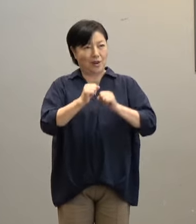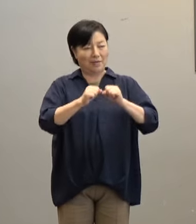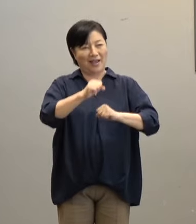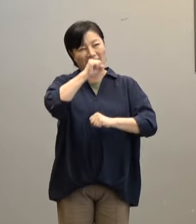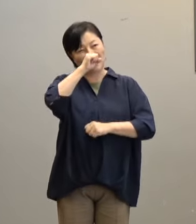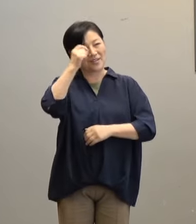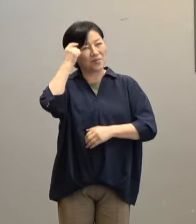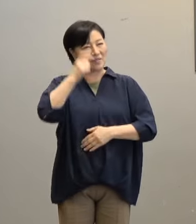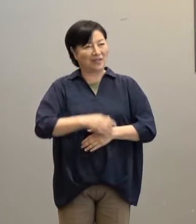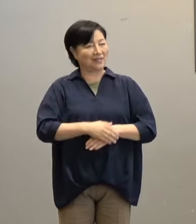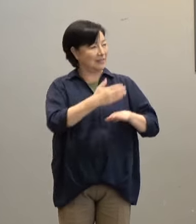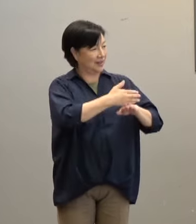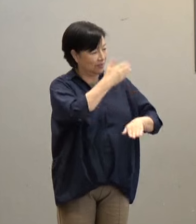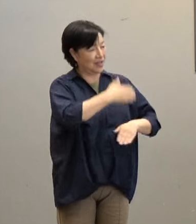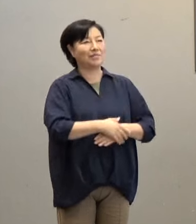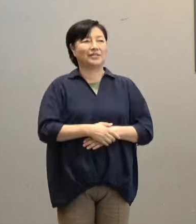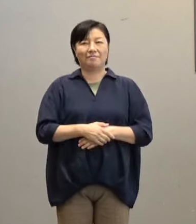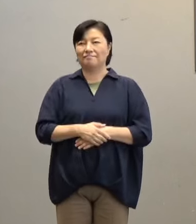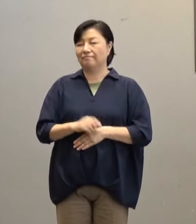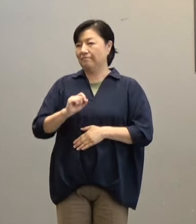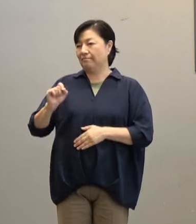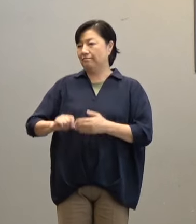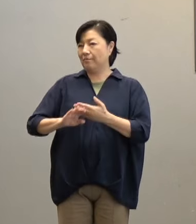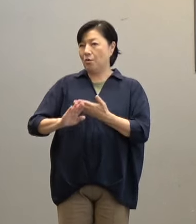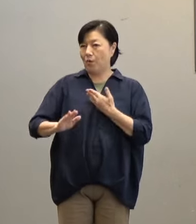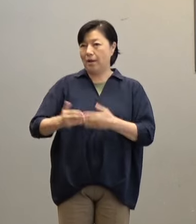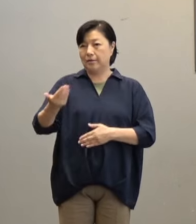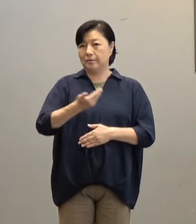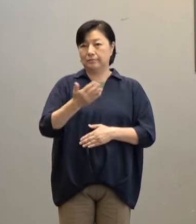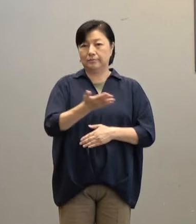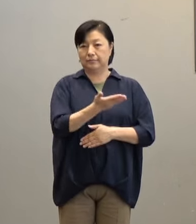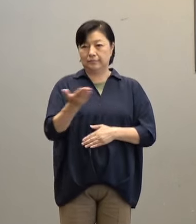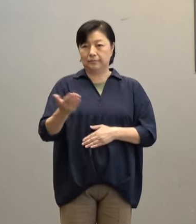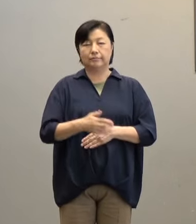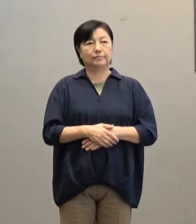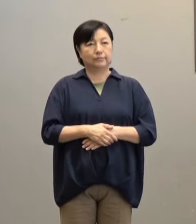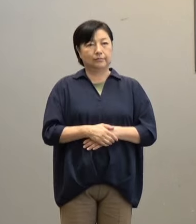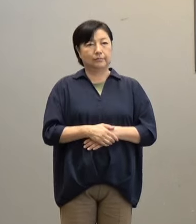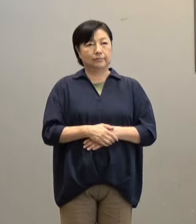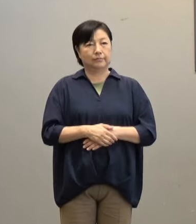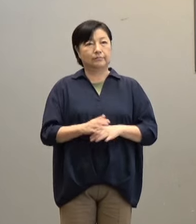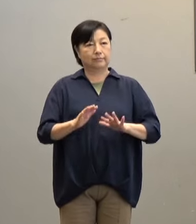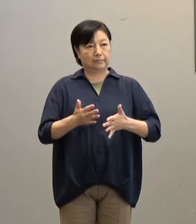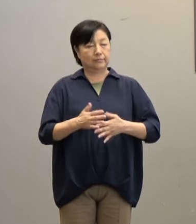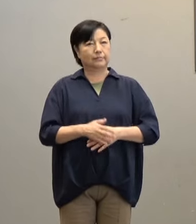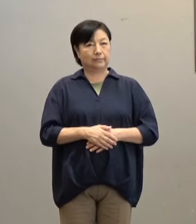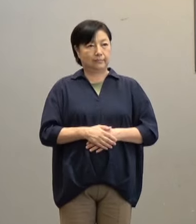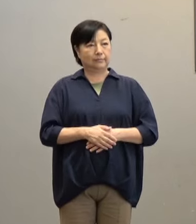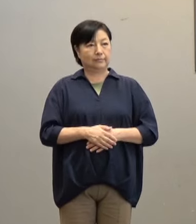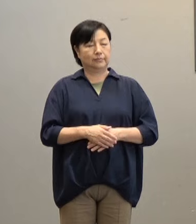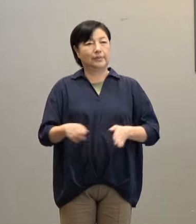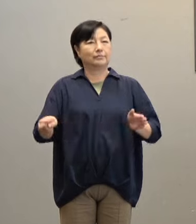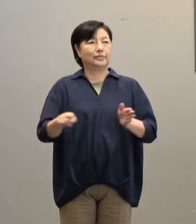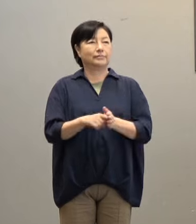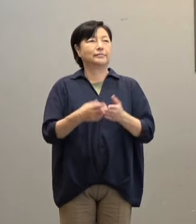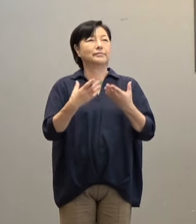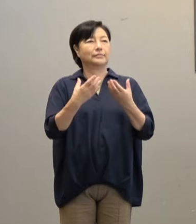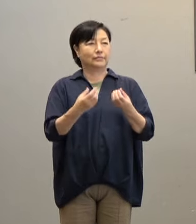。 はい、ありがとうございました。 他はいかがでしょうか。よろしいでしょうか。それでは以上で